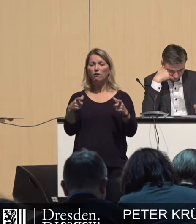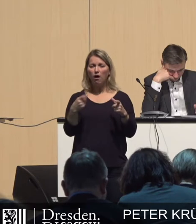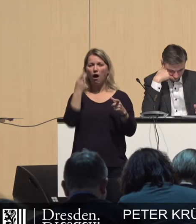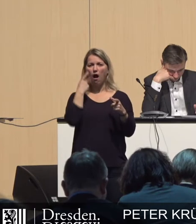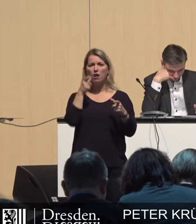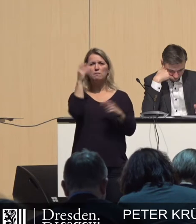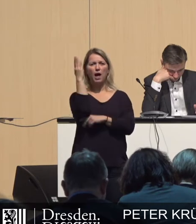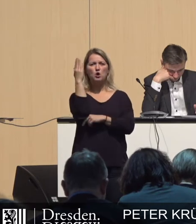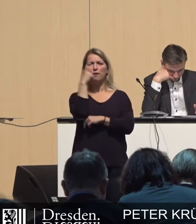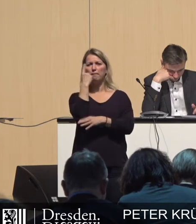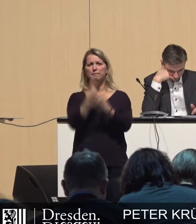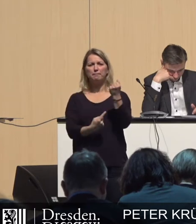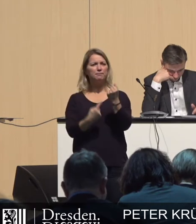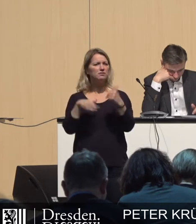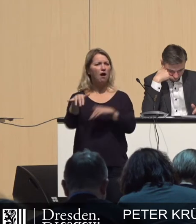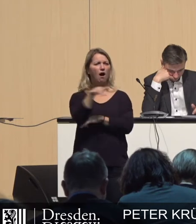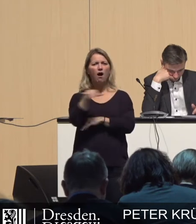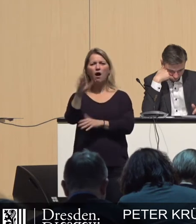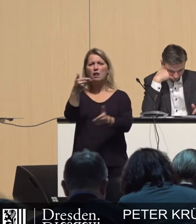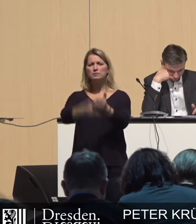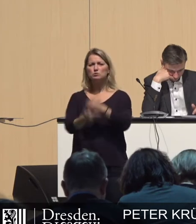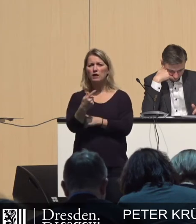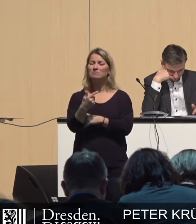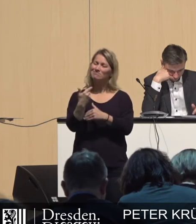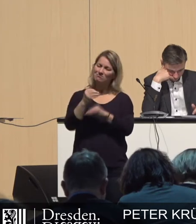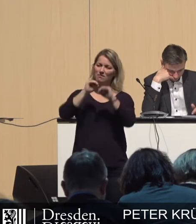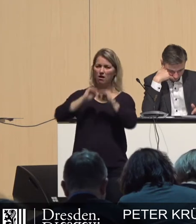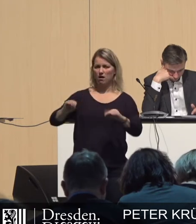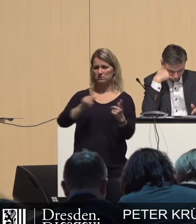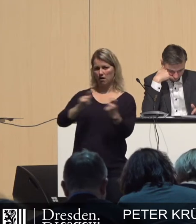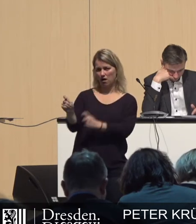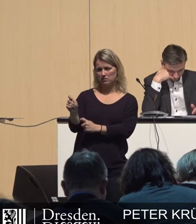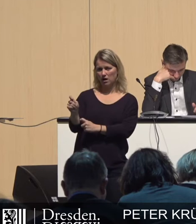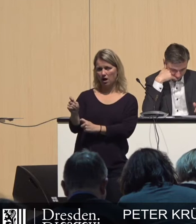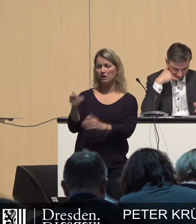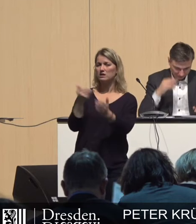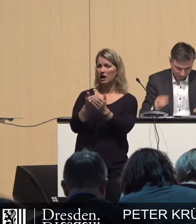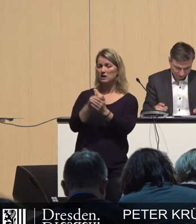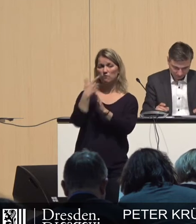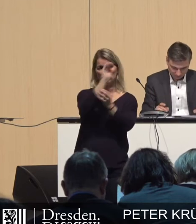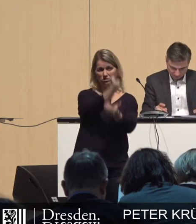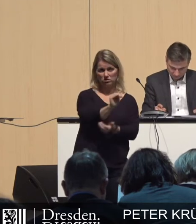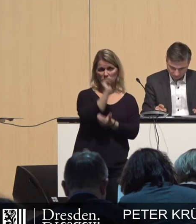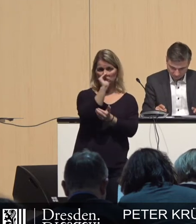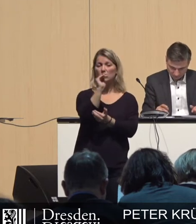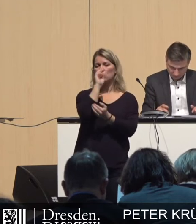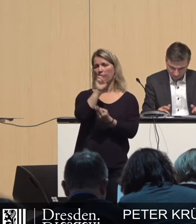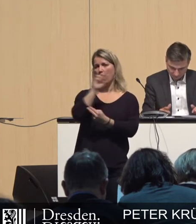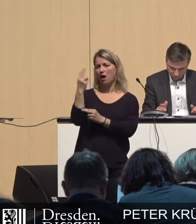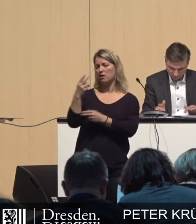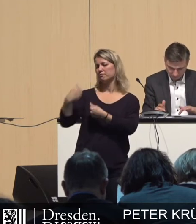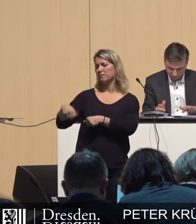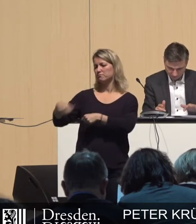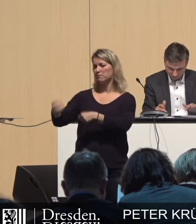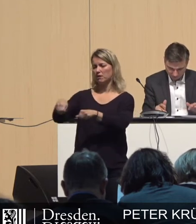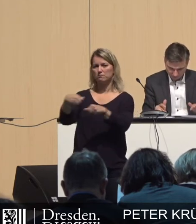zu beklagen. Und das wollen wir mittels eines gesonderten Antrages, der dann aus diesem Fonds sich speist, ändern. Und Bäume